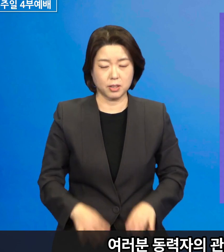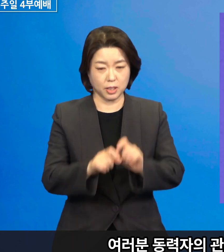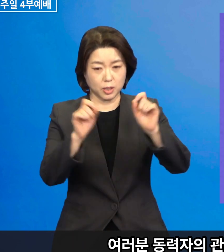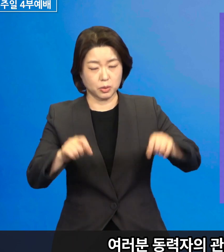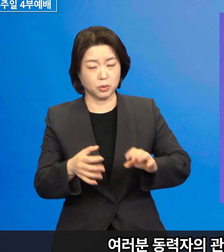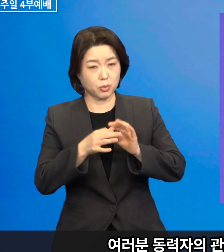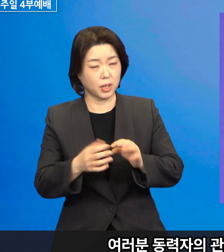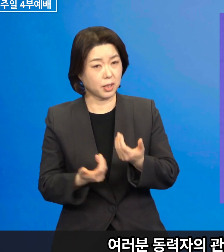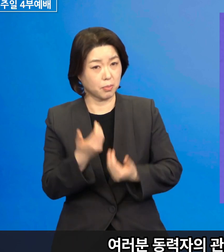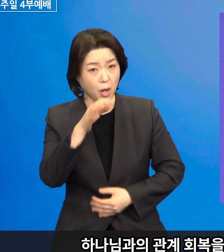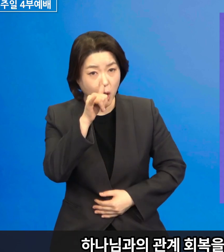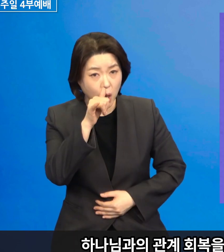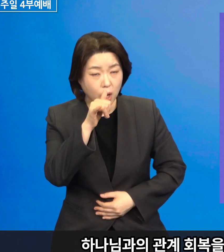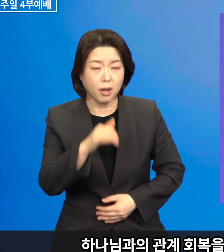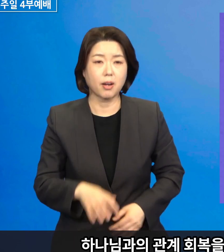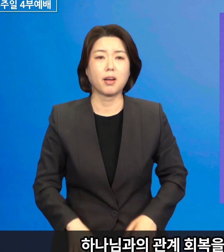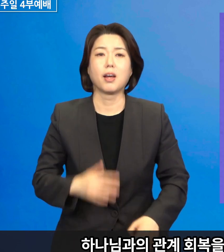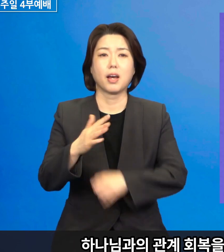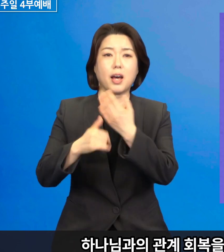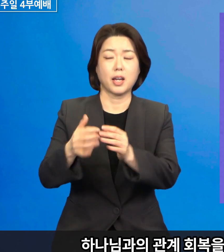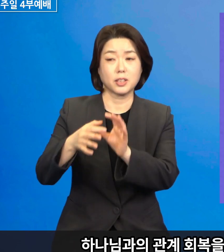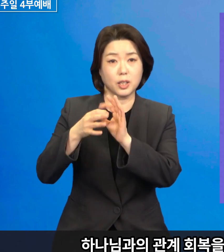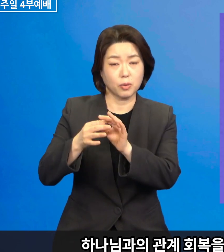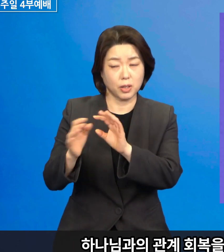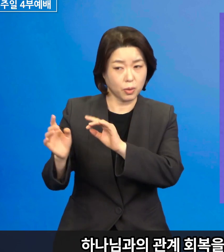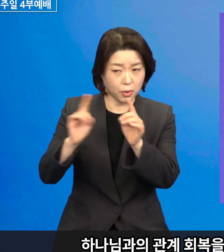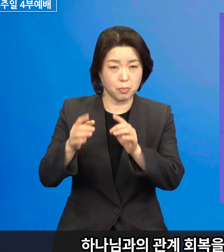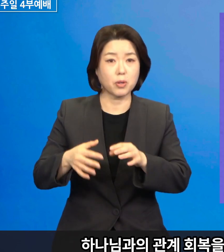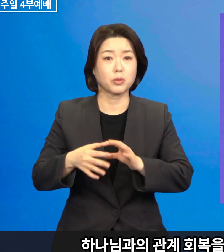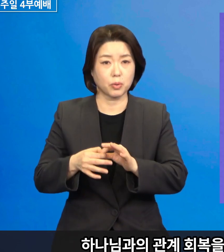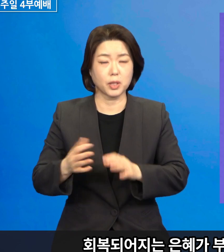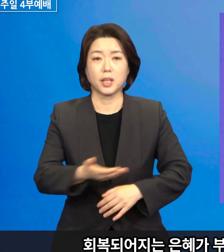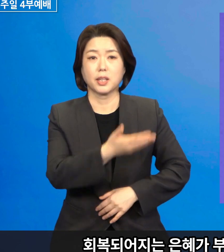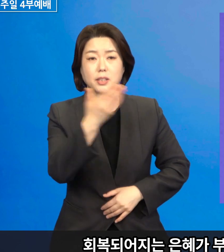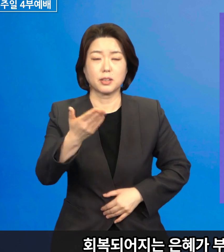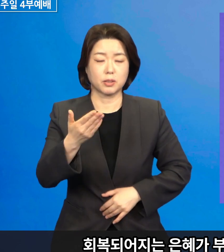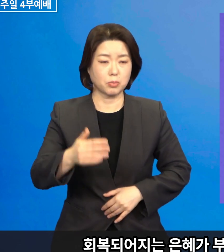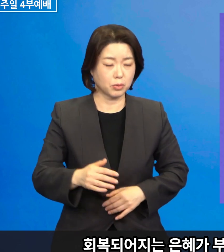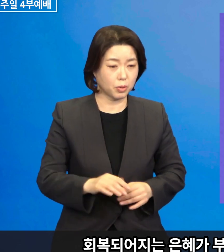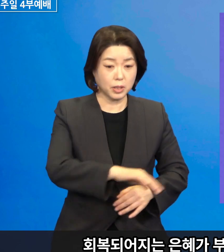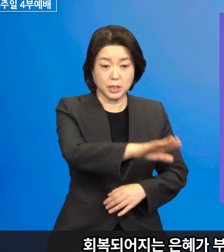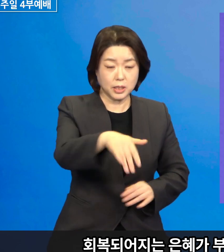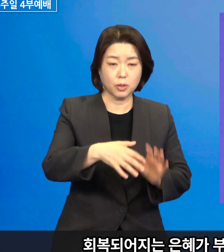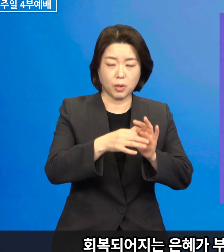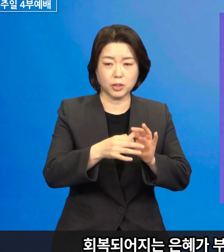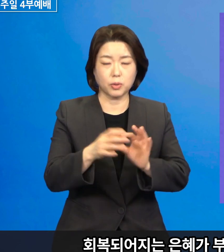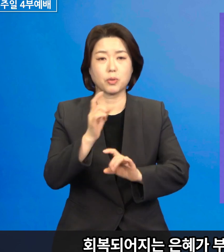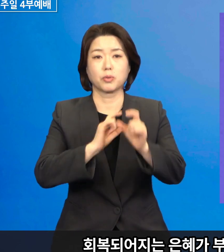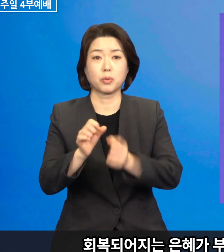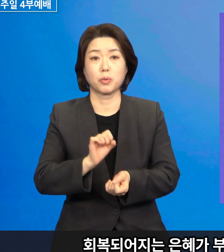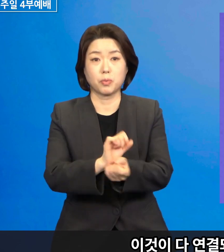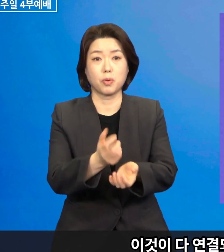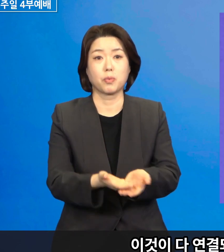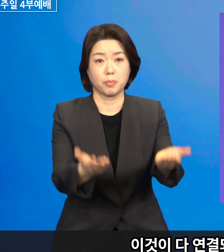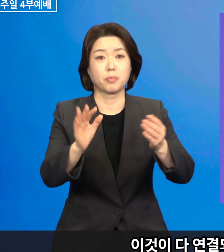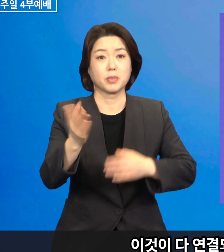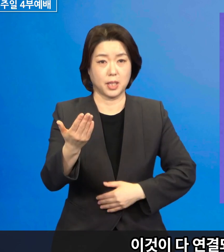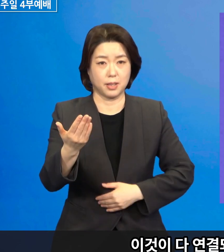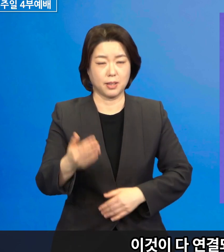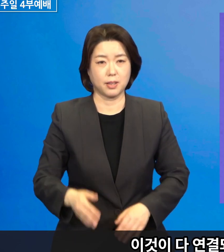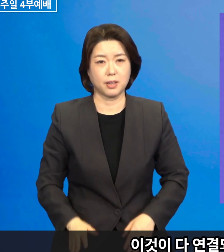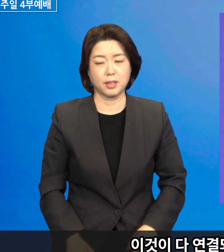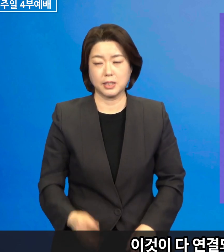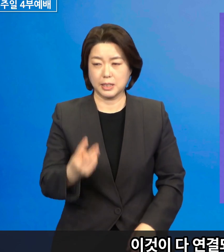관계가 틀어지셨습니까? 하나님과의 관계 회복을 통해서 여러분들의 관계가 회복되어지는 은혜가 부어지게 되기를 축복합니다. 이것이 두 개